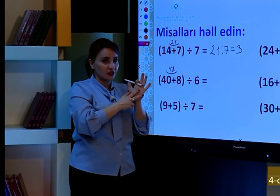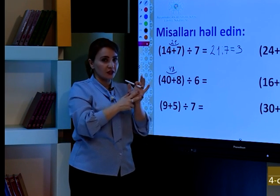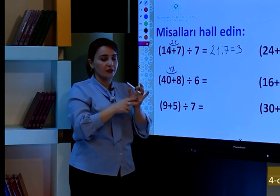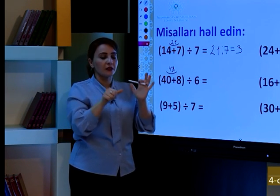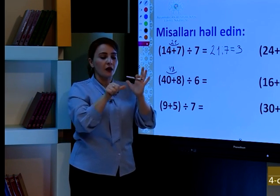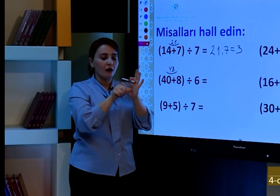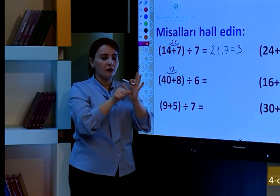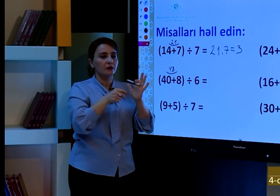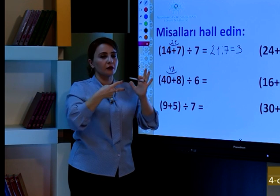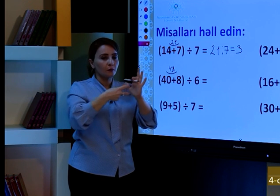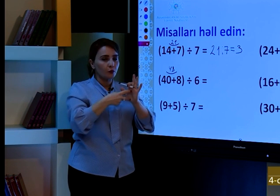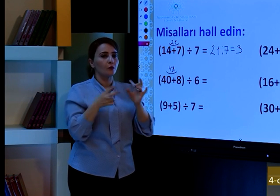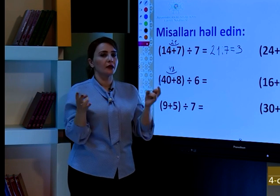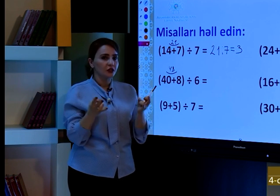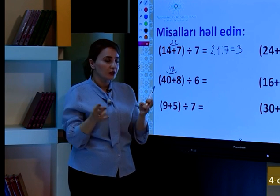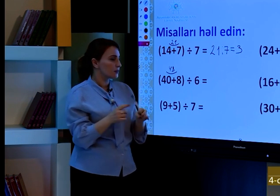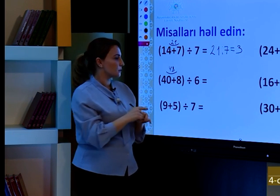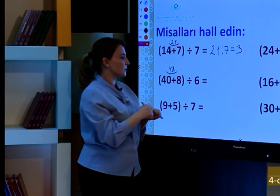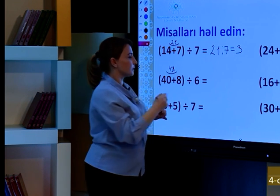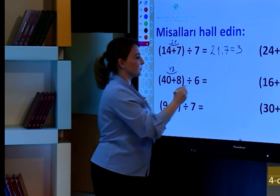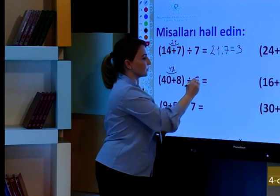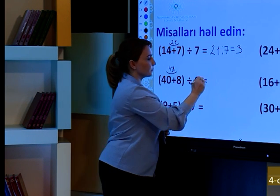48-i 6-ya bölmək lazımdır.